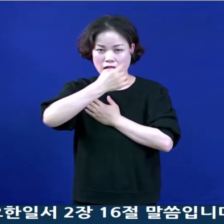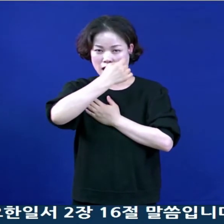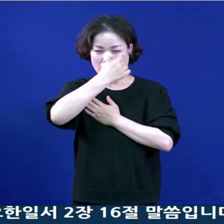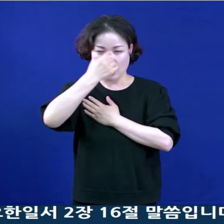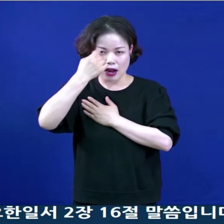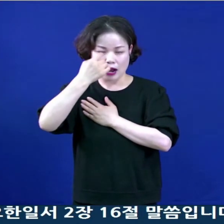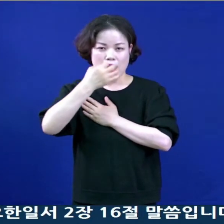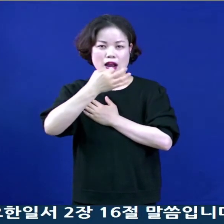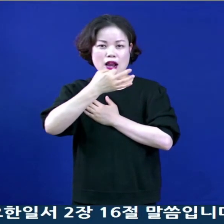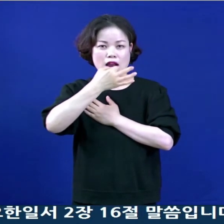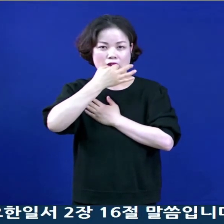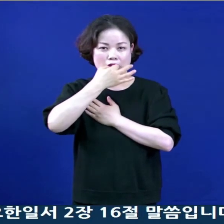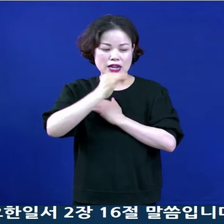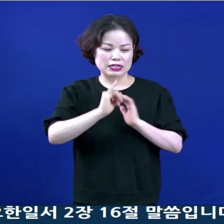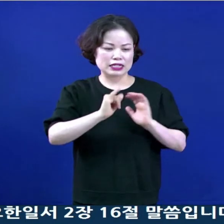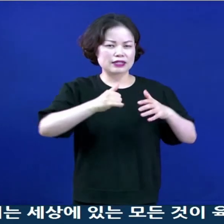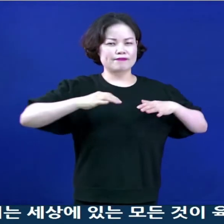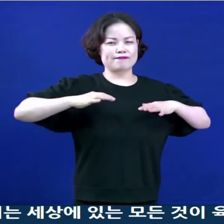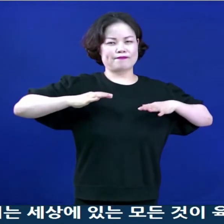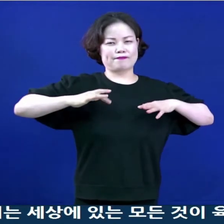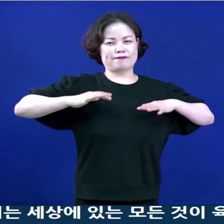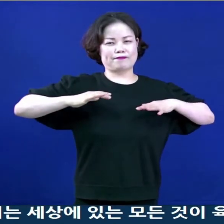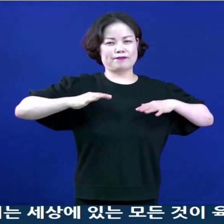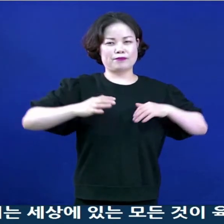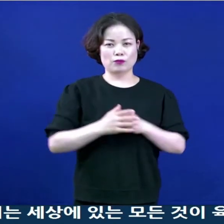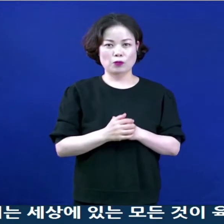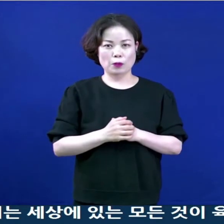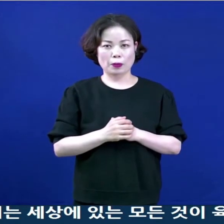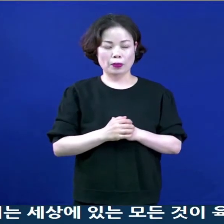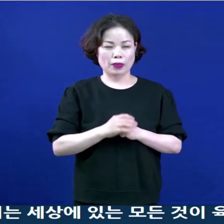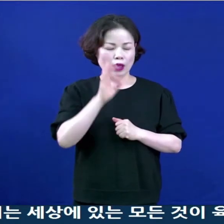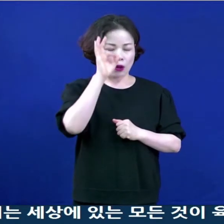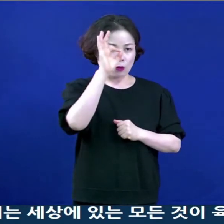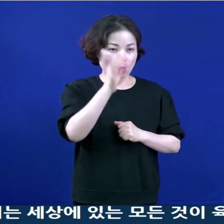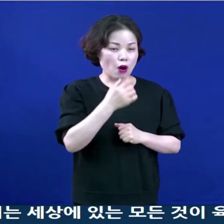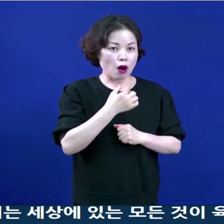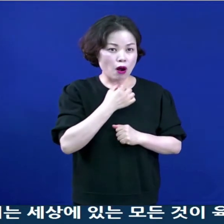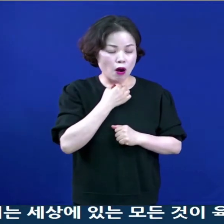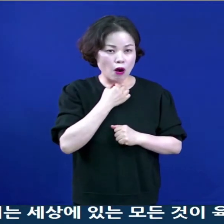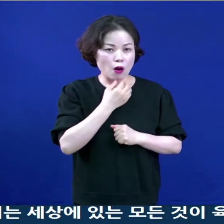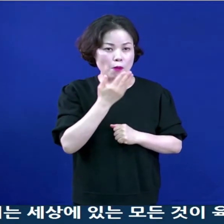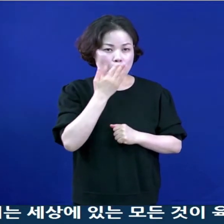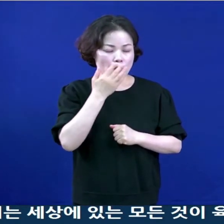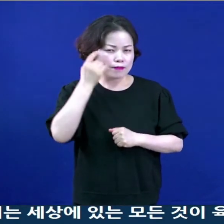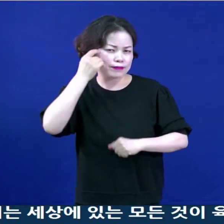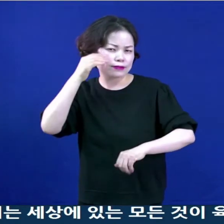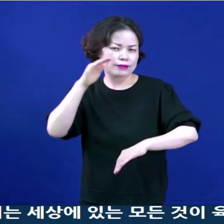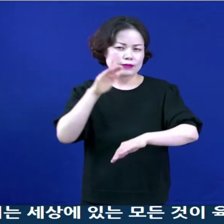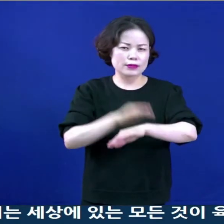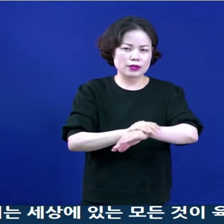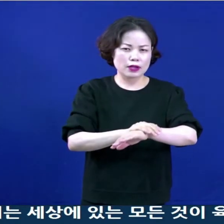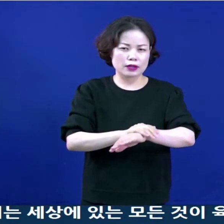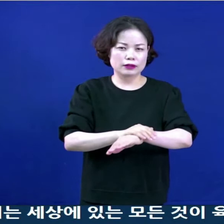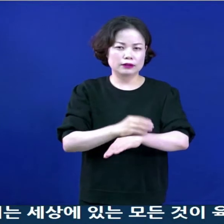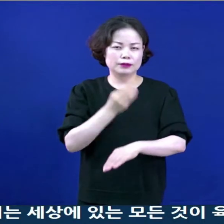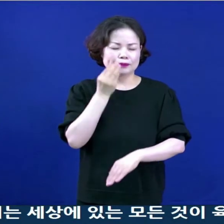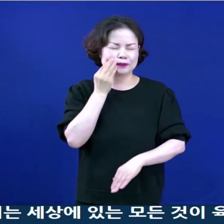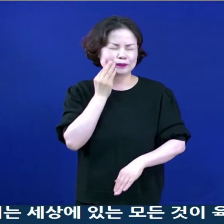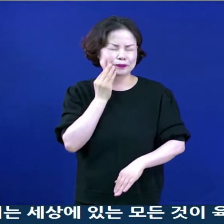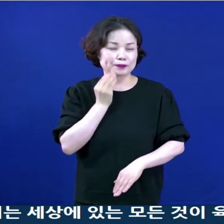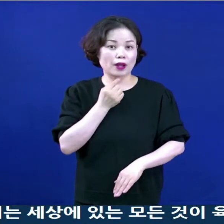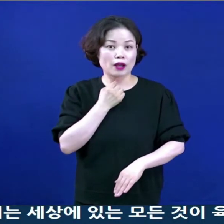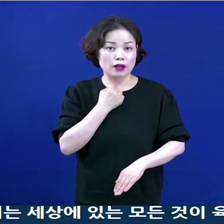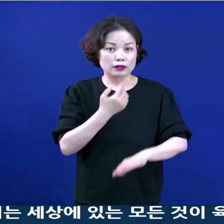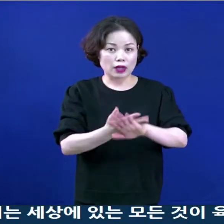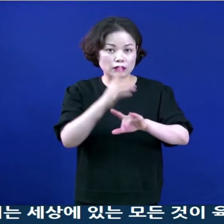안목의 정욕과 이생의 자랑이라. 보암직 먹음직 지혜롭게 할 만큼 탐스러운 것을